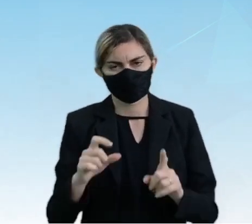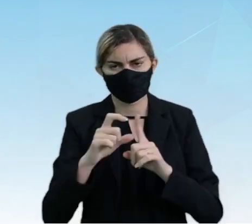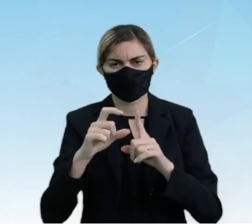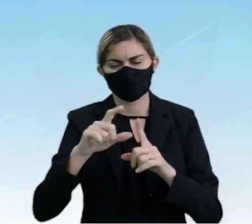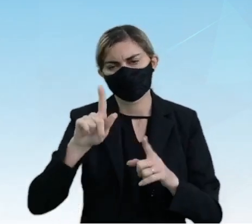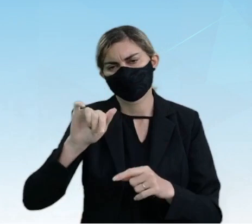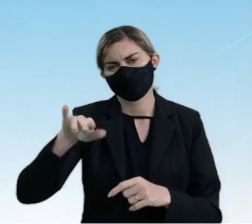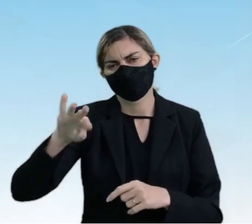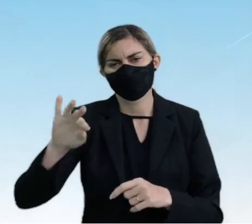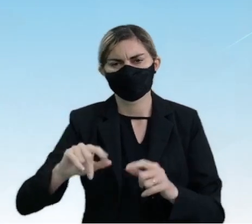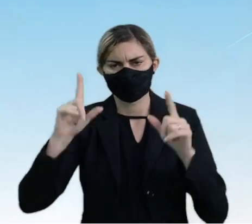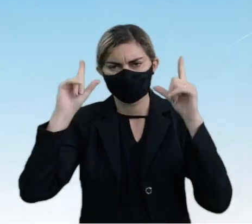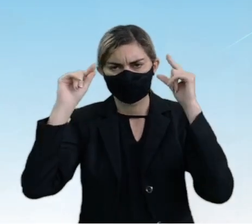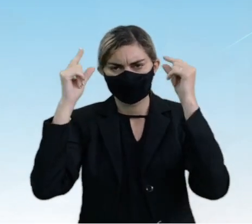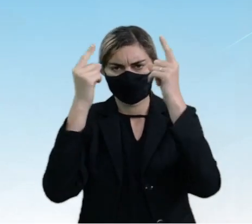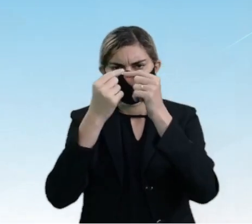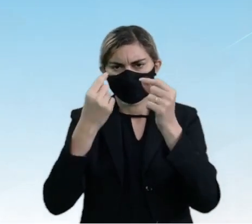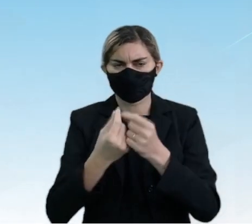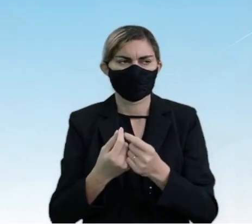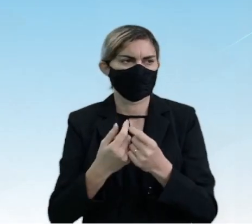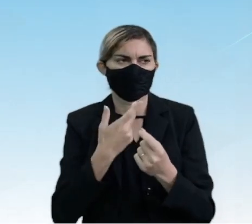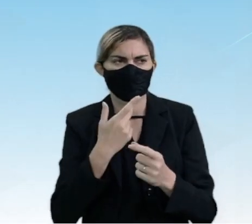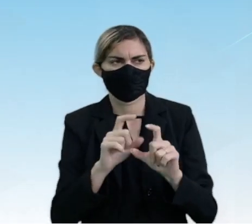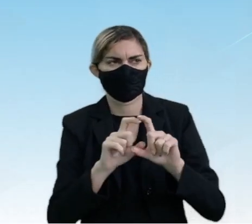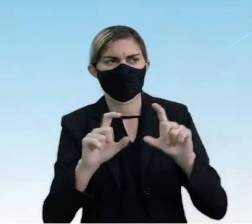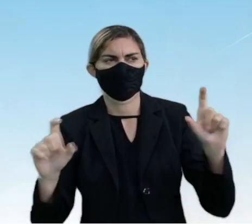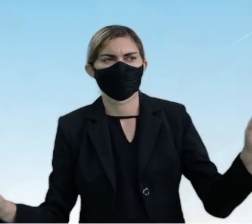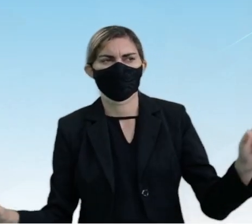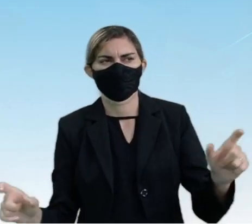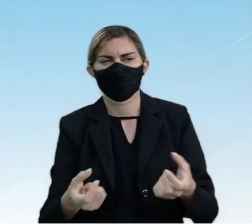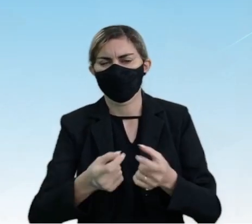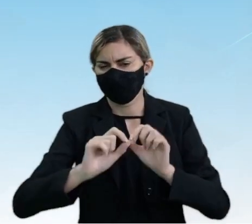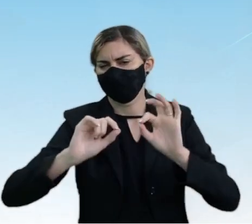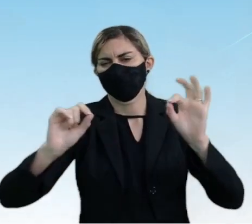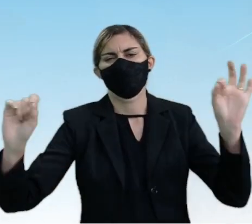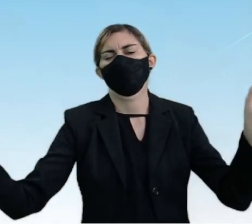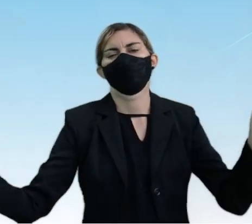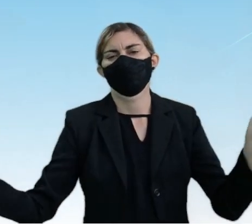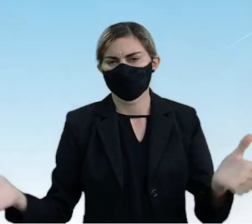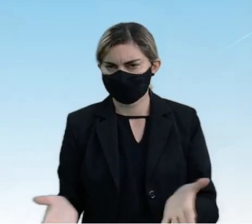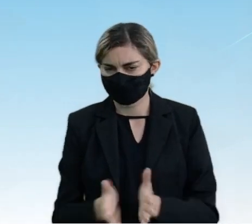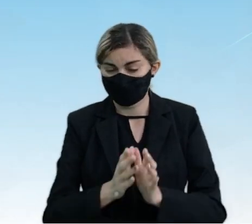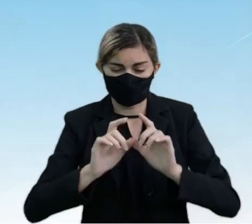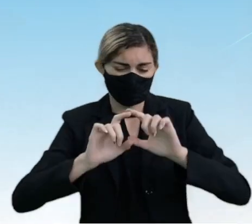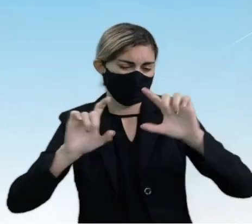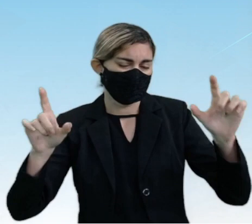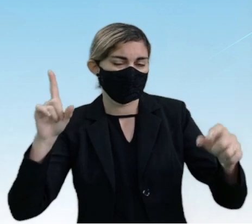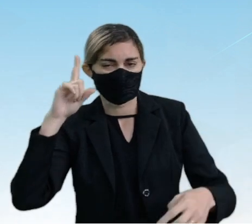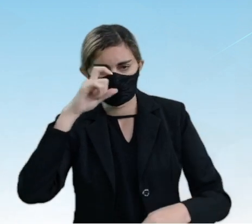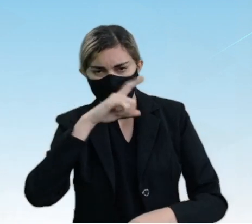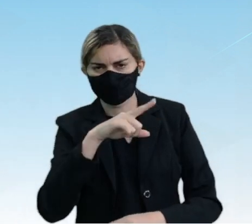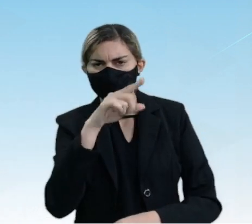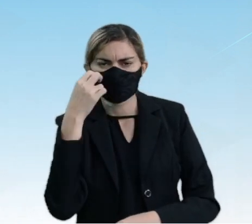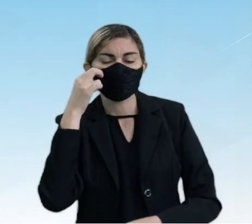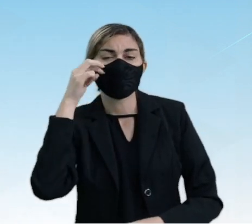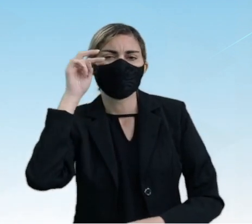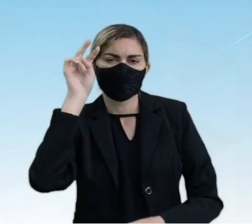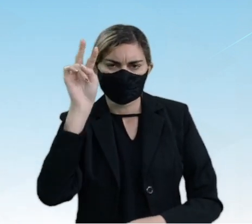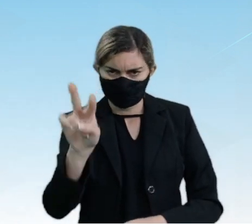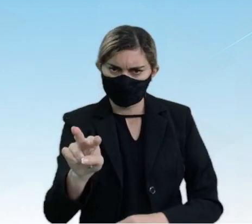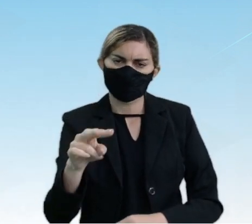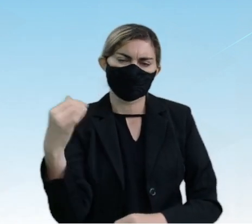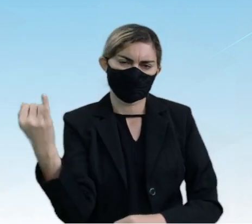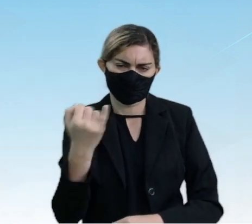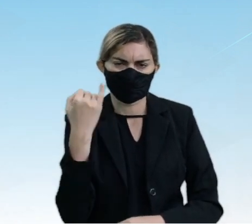ginástica ela é originária do grego, né? Eu não vou dizer essa palavra aí, porque é gymnasen, é uma palavra aí bem difícil, mas vocês estão vendo que é o que